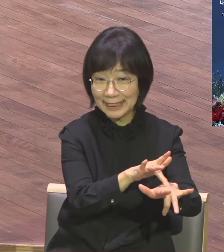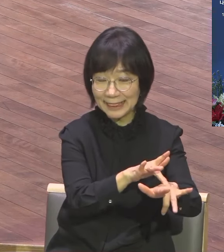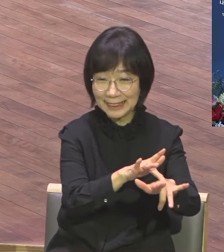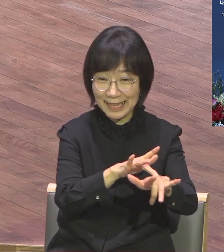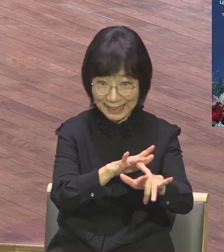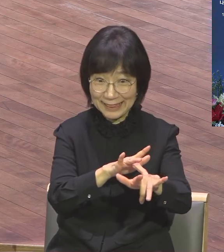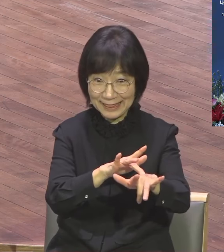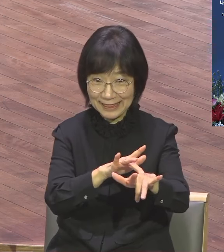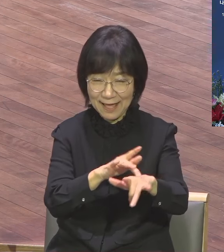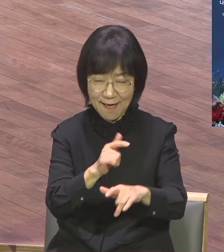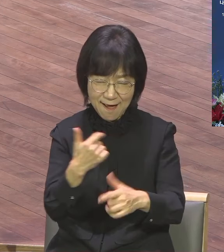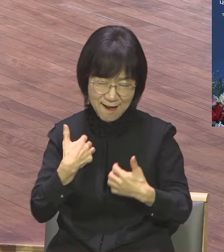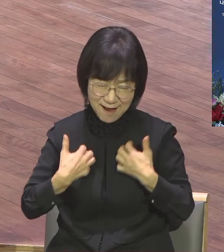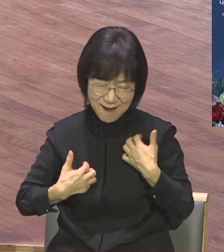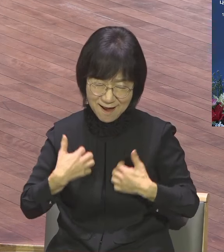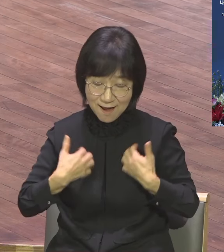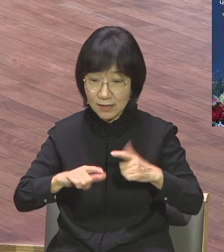성탄절이다.